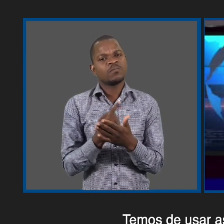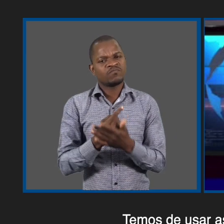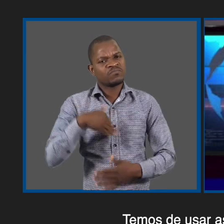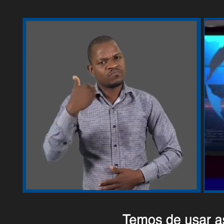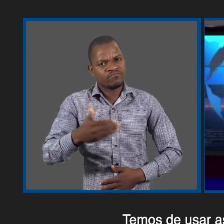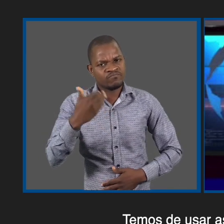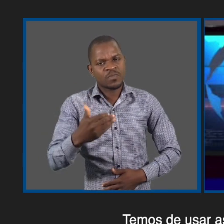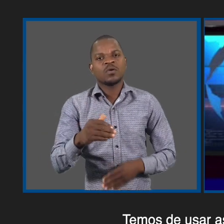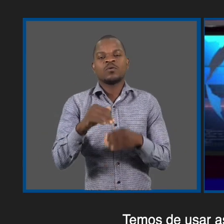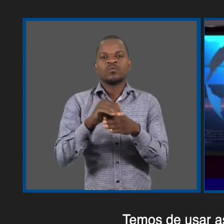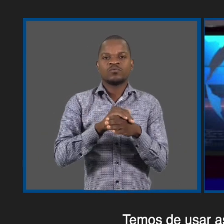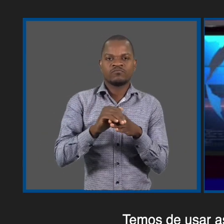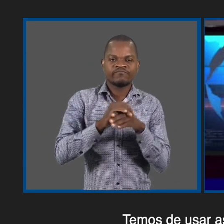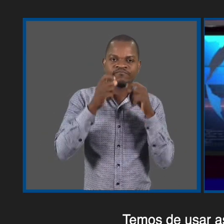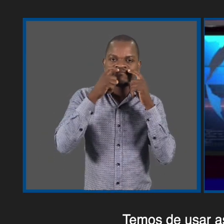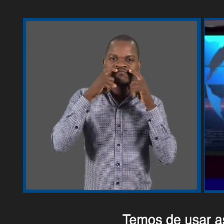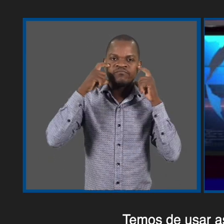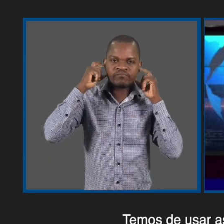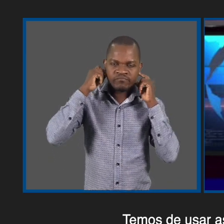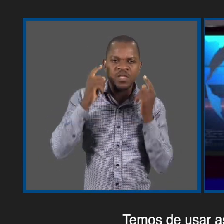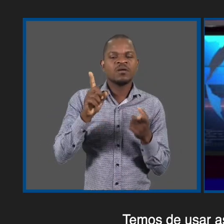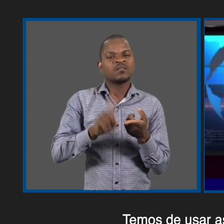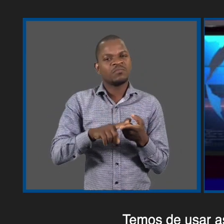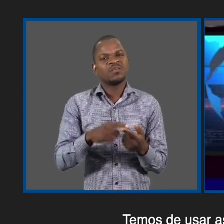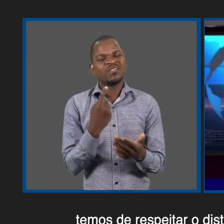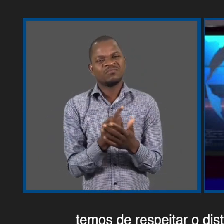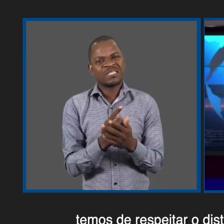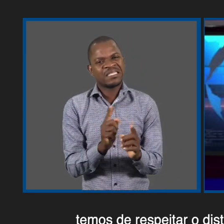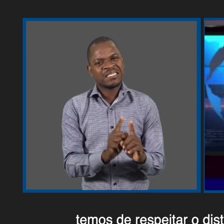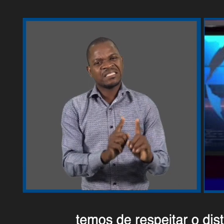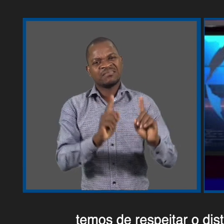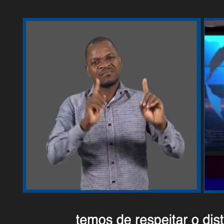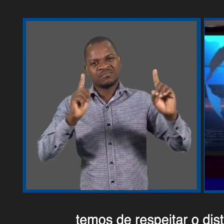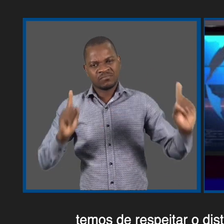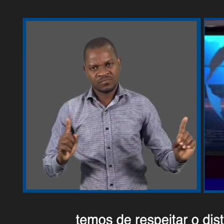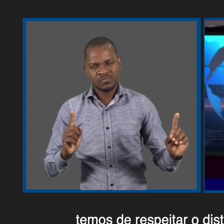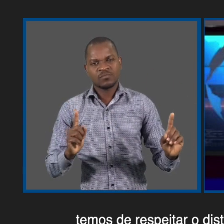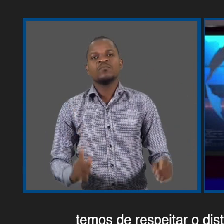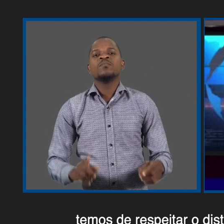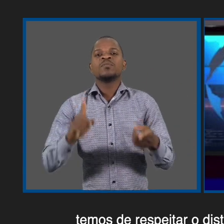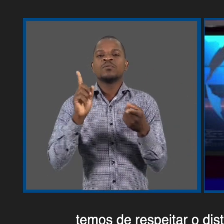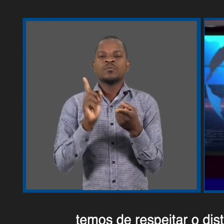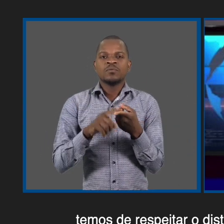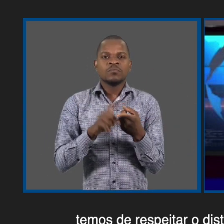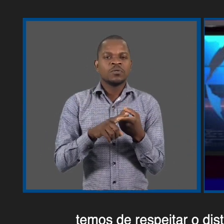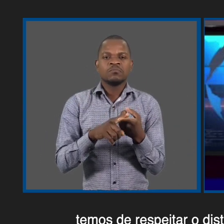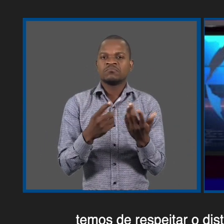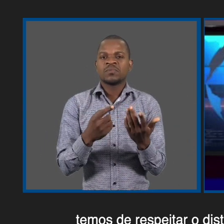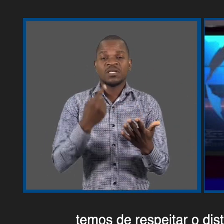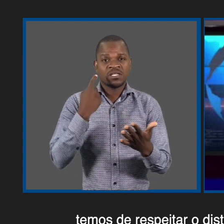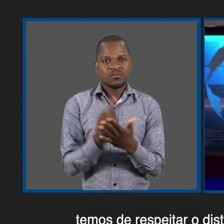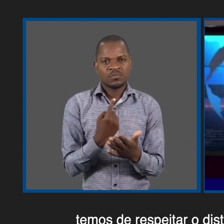Temos que usar as nossas máscaras faciais, temos que exercer o distanciamento físico